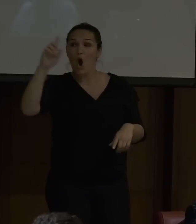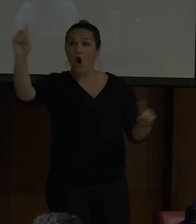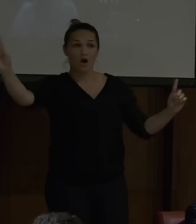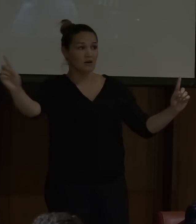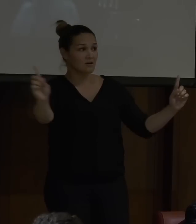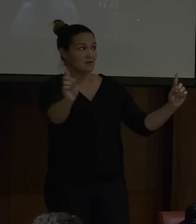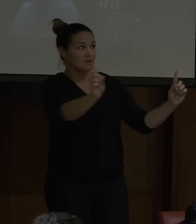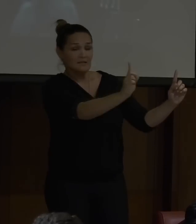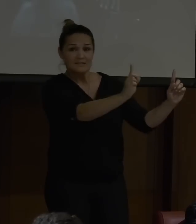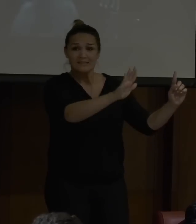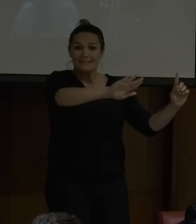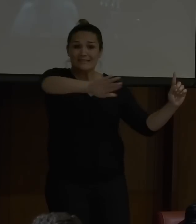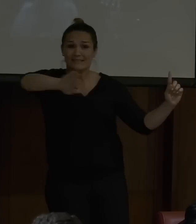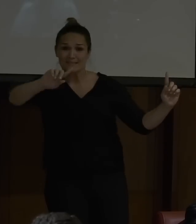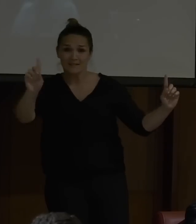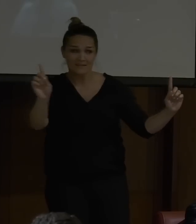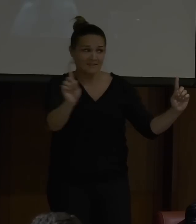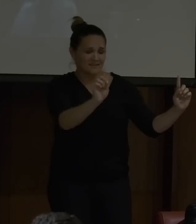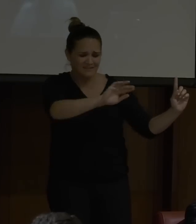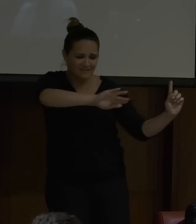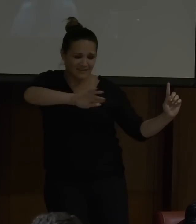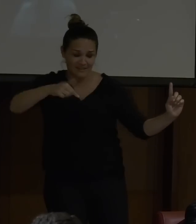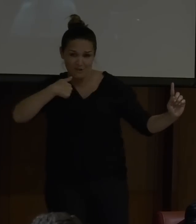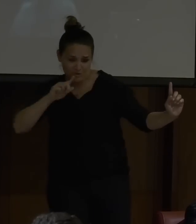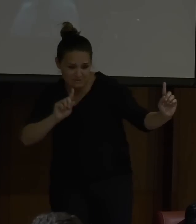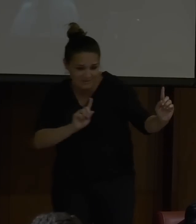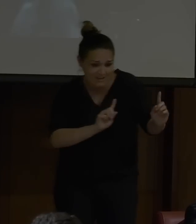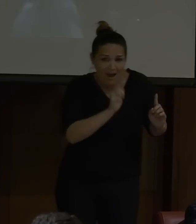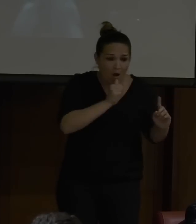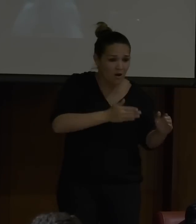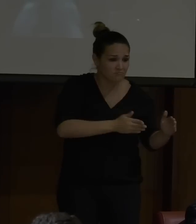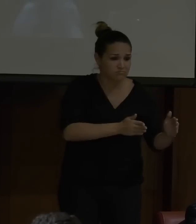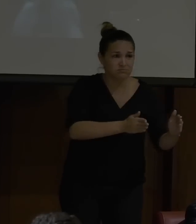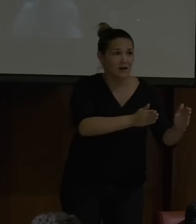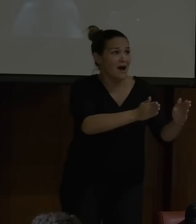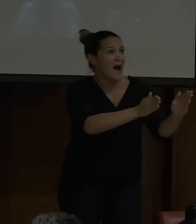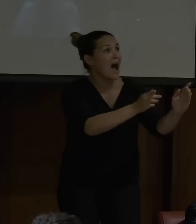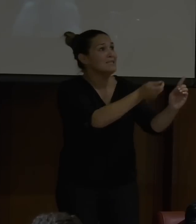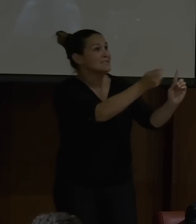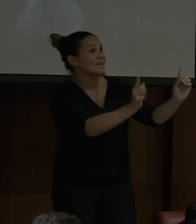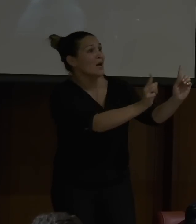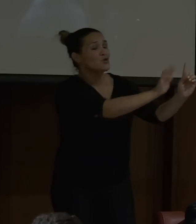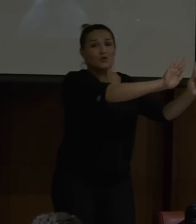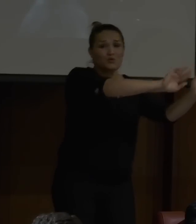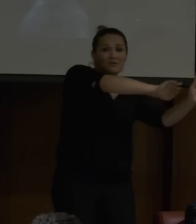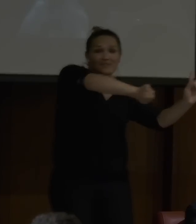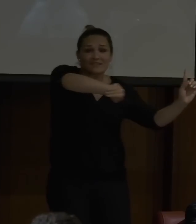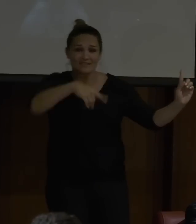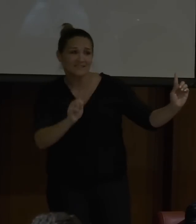las aguas, si ven que un hombre llega a las aguas, coge el camino, se va por